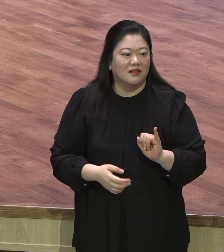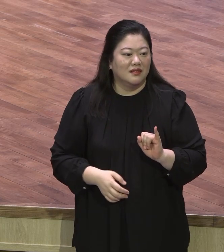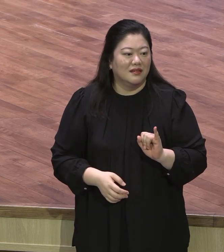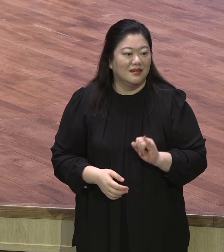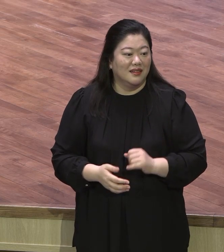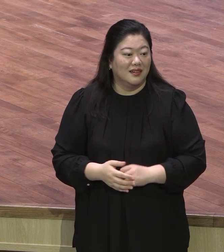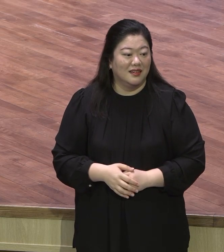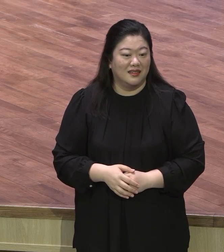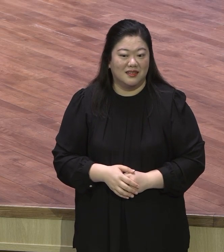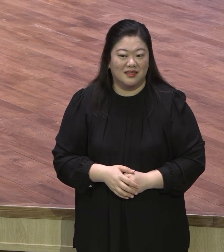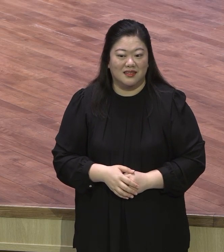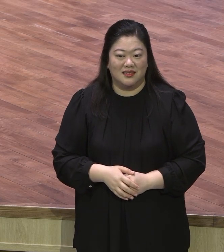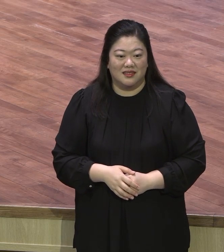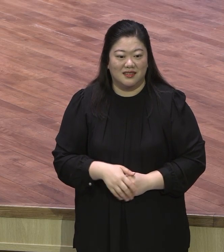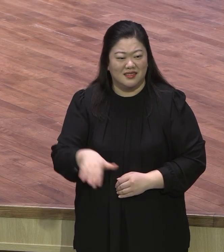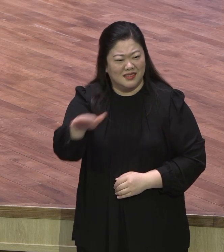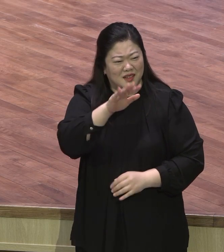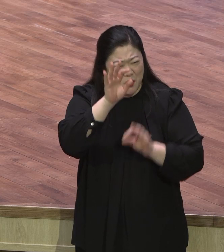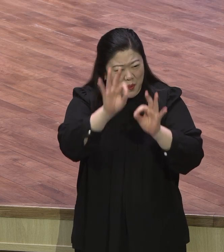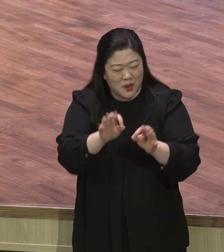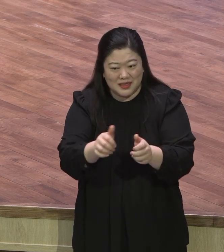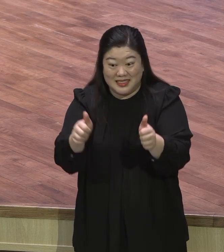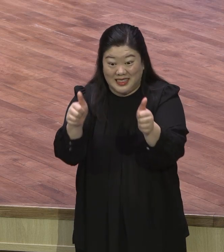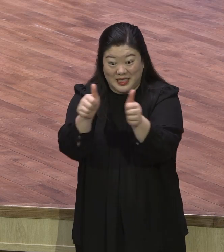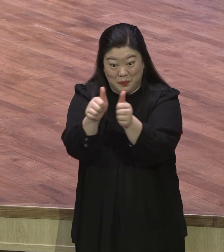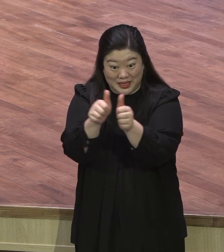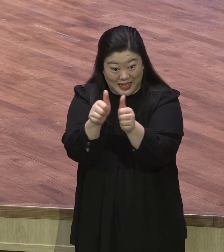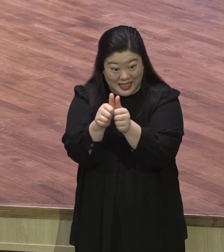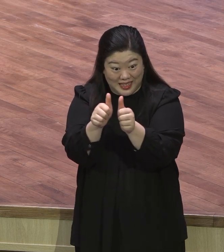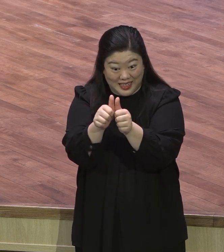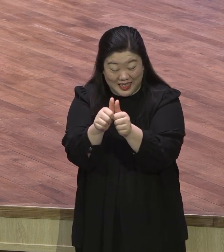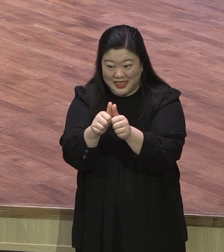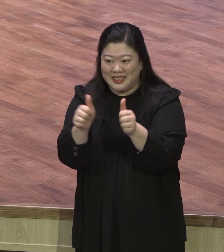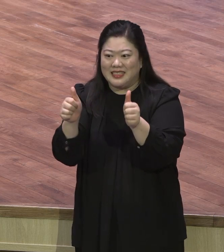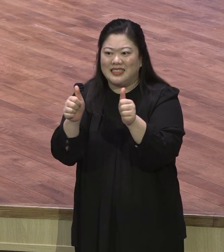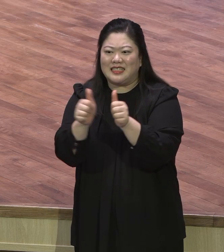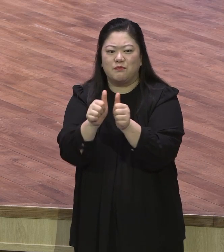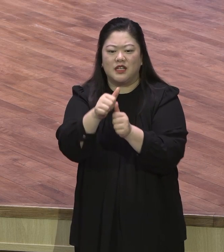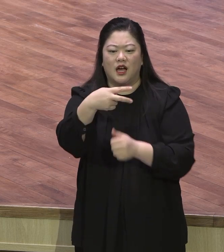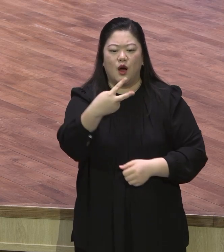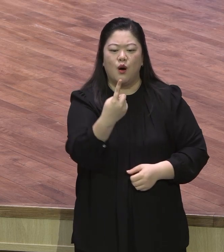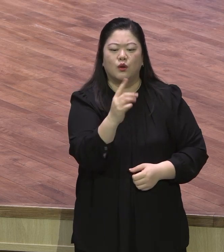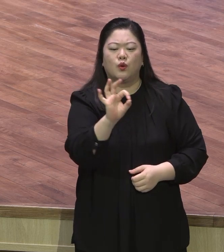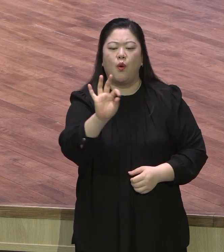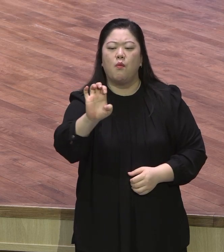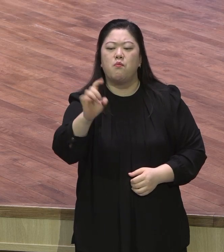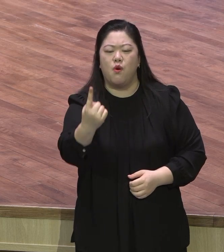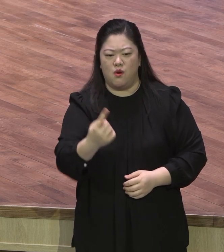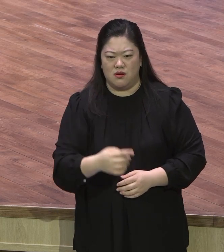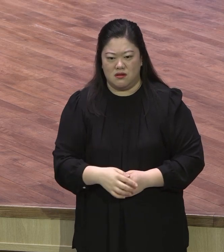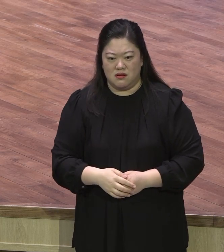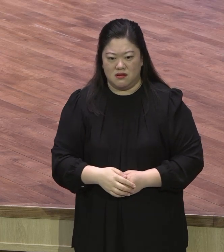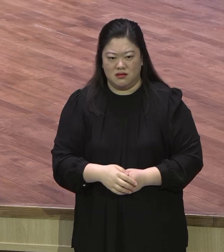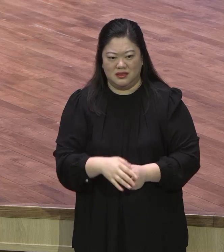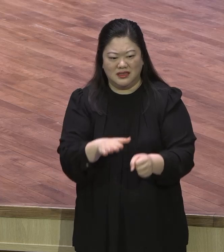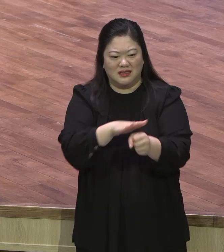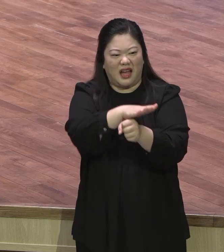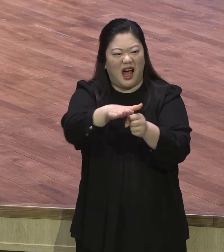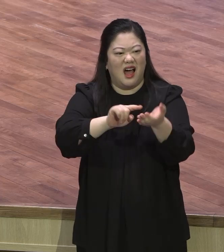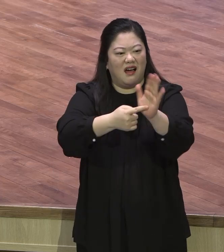우리 남자들은 남자동포들은 사랑한다라고 하는 표현을